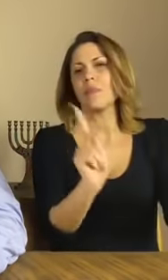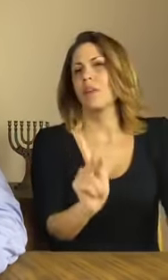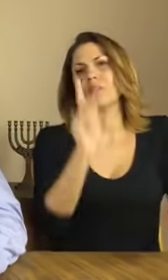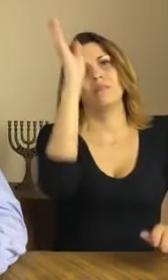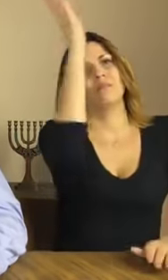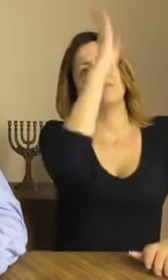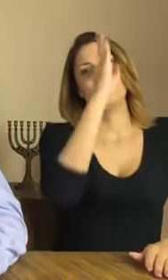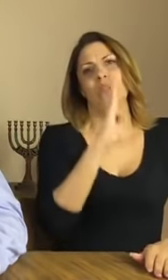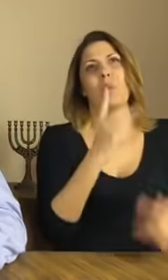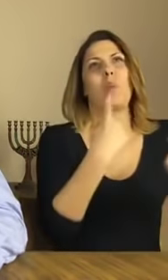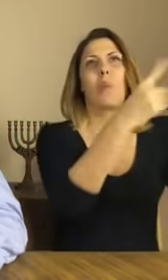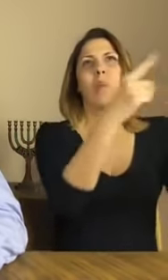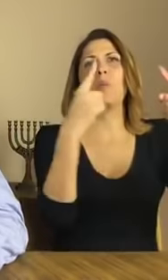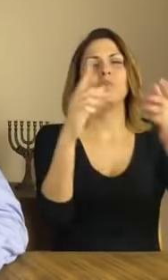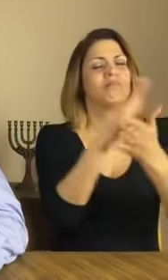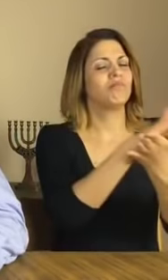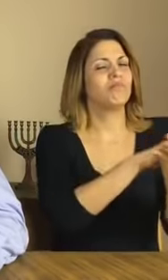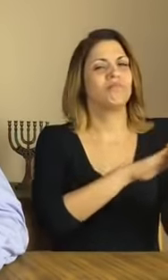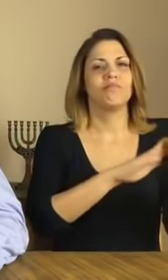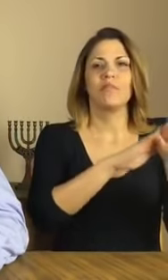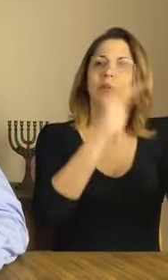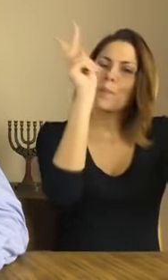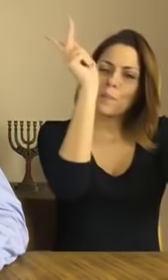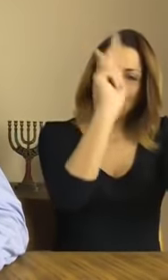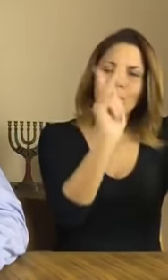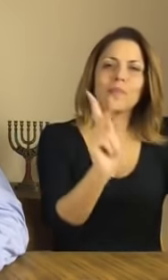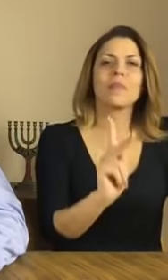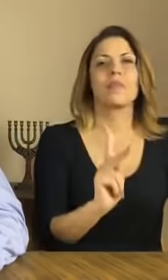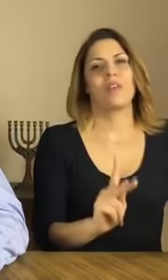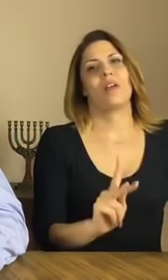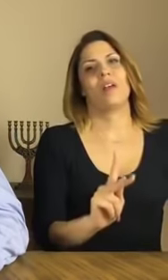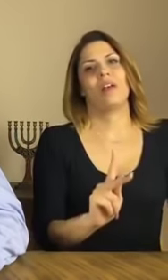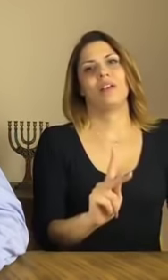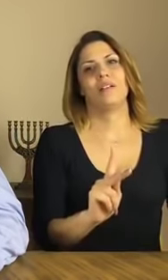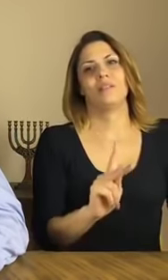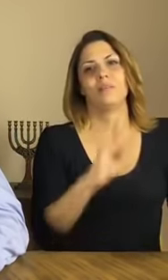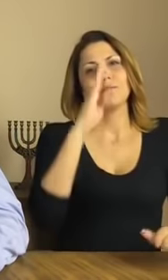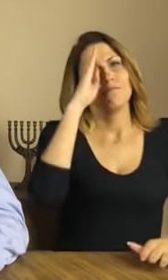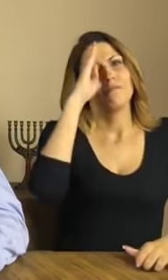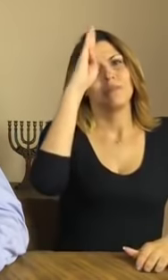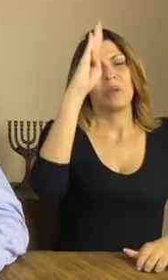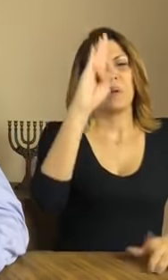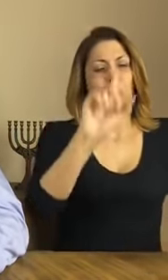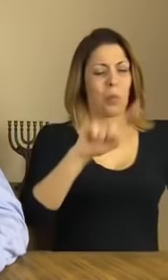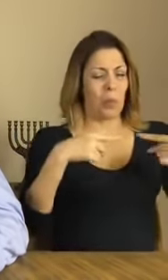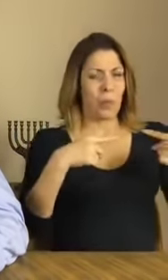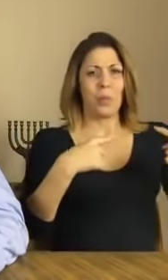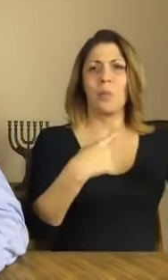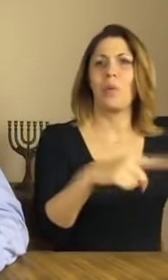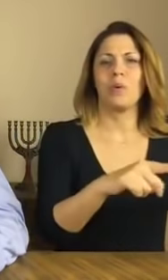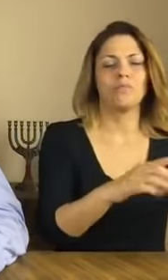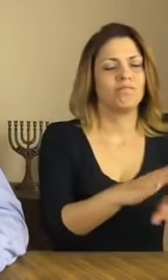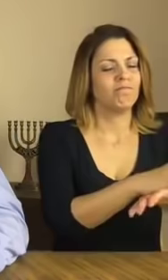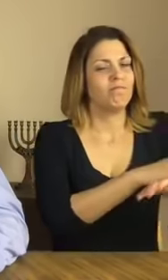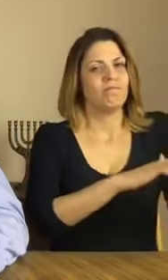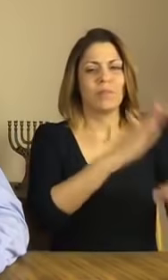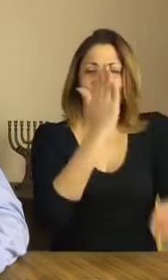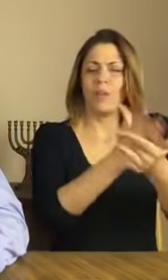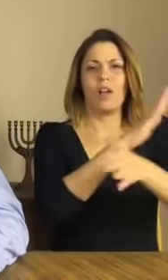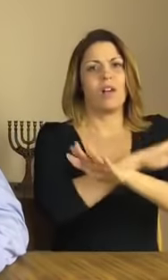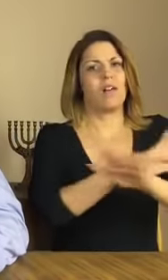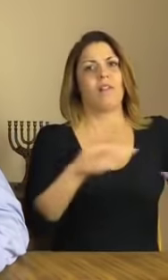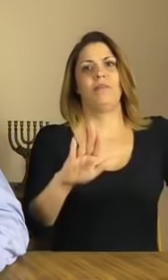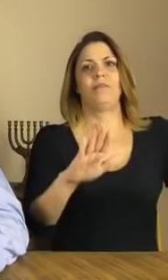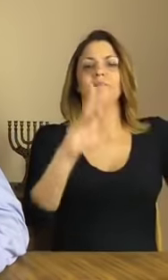que nós passa a ficar sem eles contra nós o nós contra eles nós